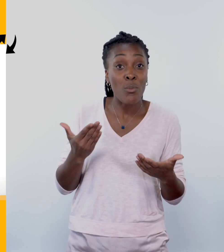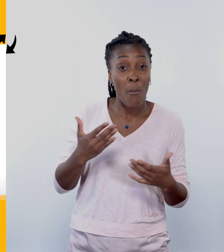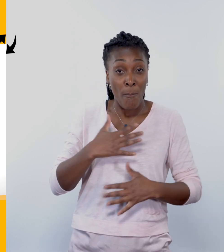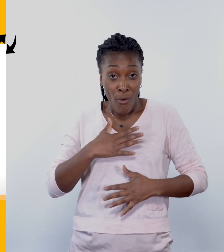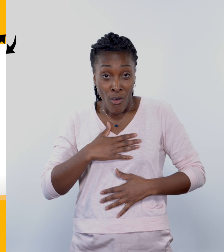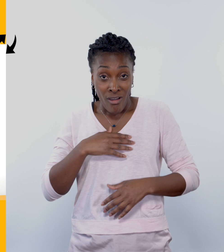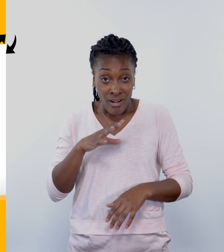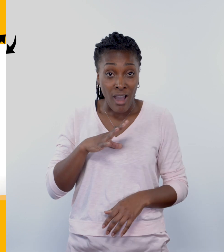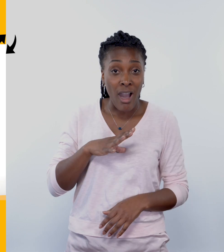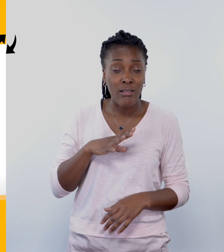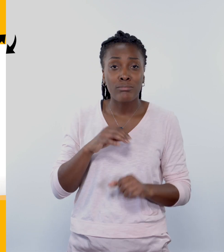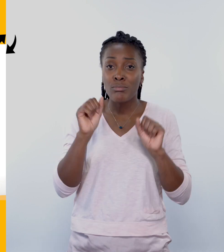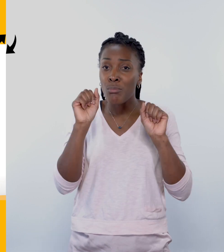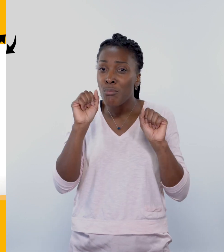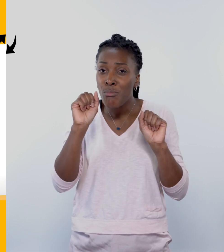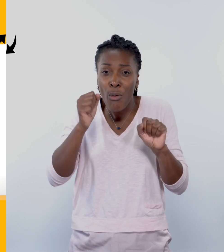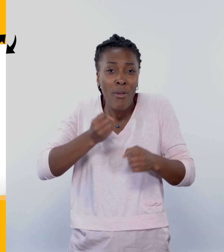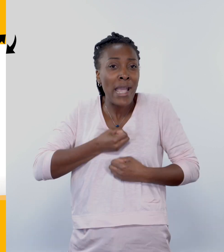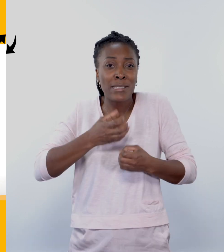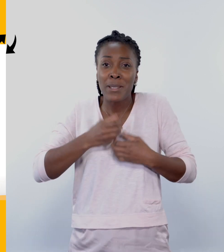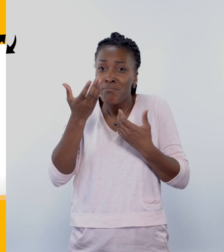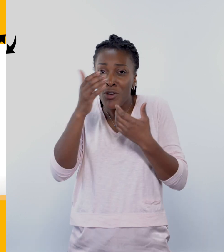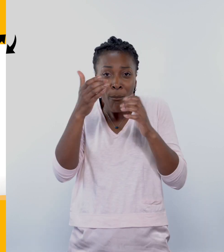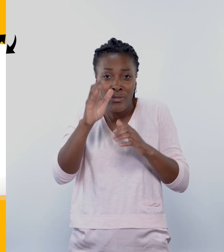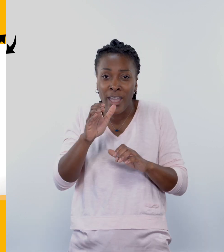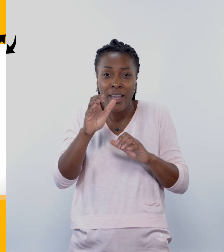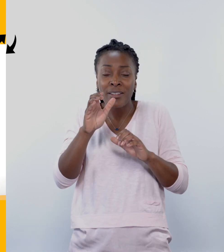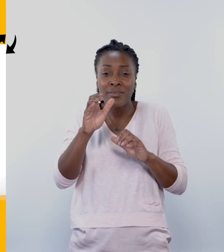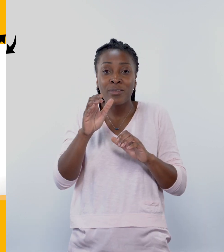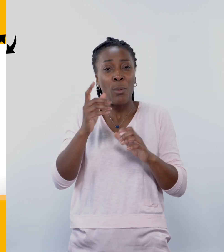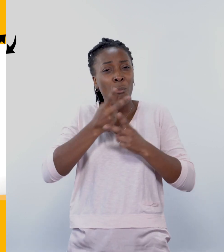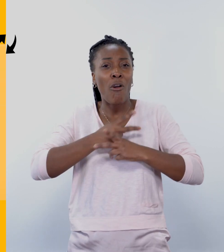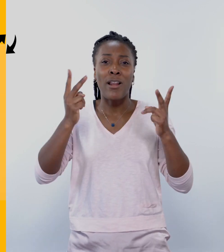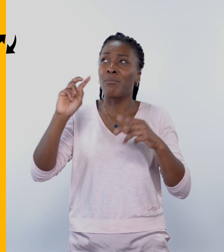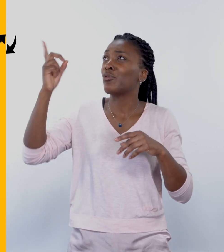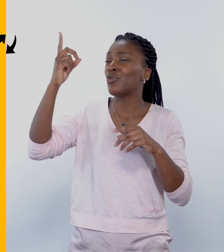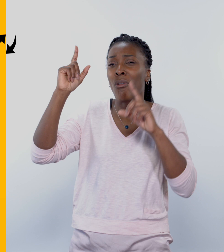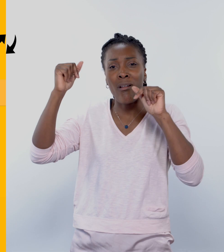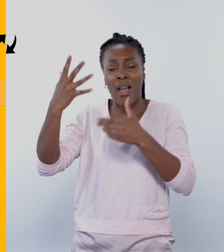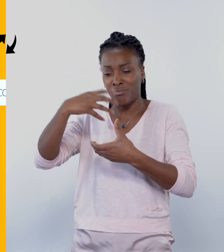moment, laisse un petit commentaire sous la vidéo où tu proclames l'action de Dieu dans ta vie pour t'aider à surmonter ta peur.